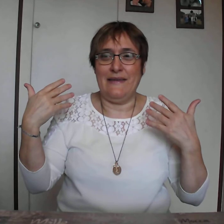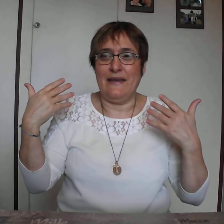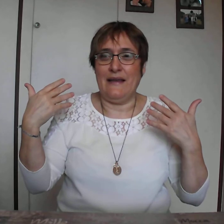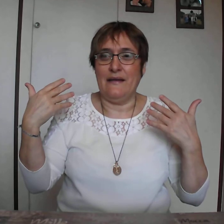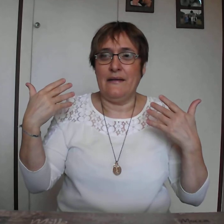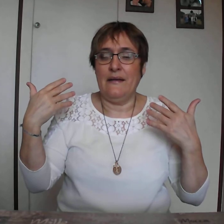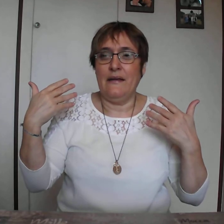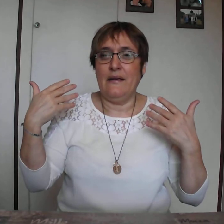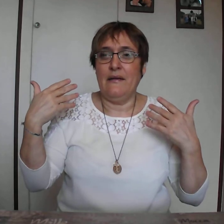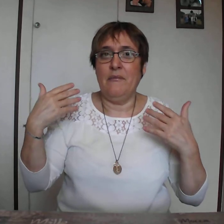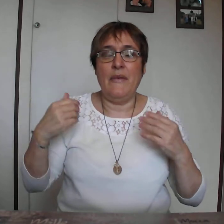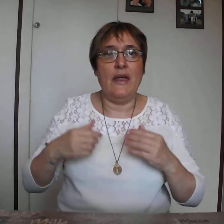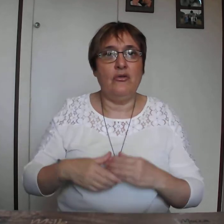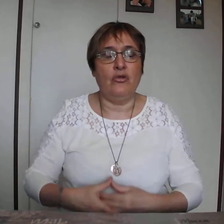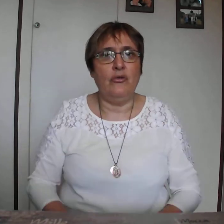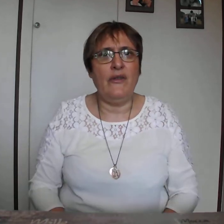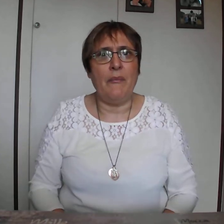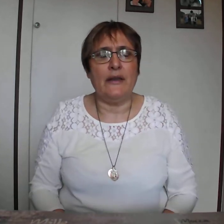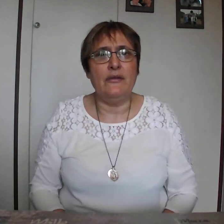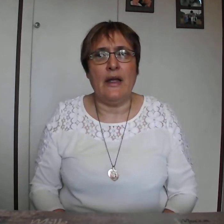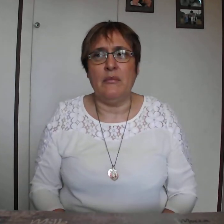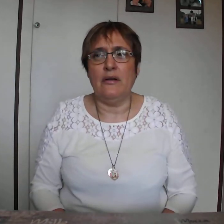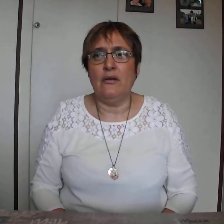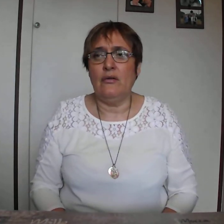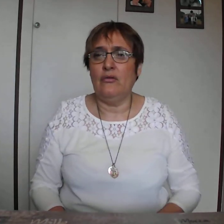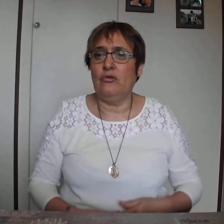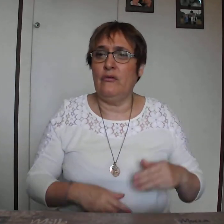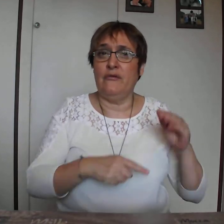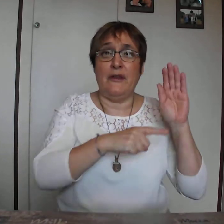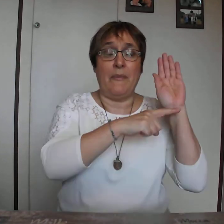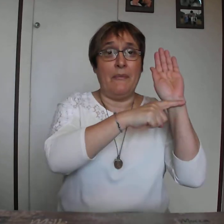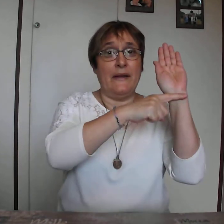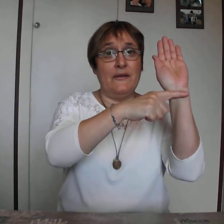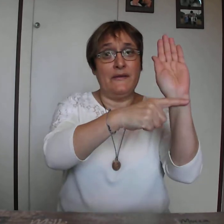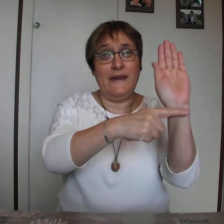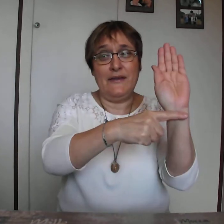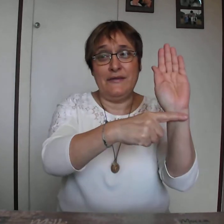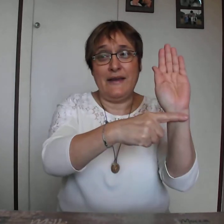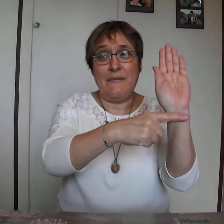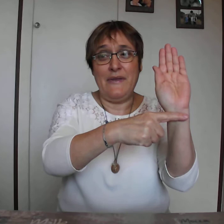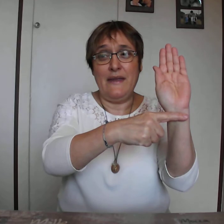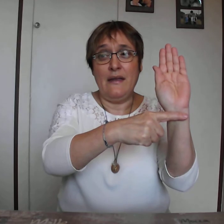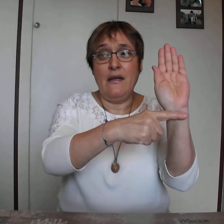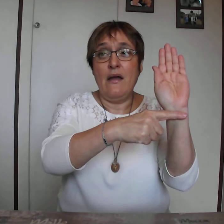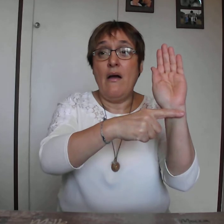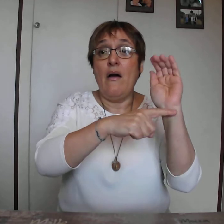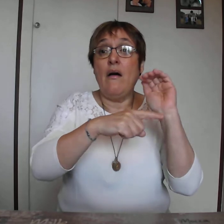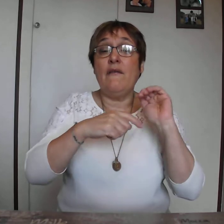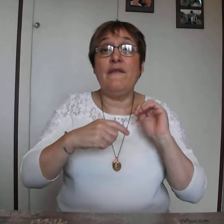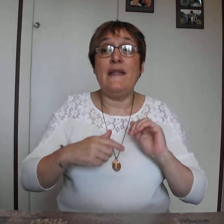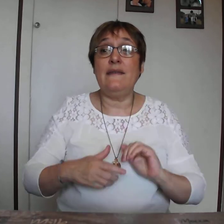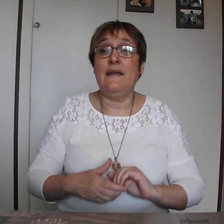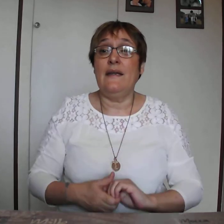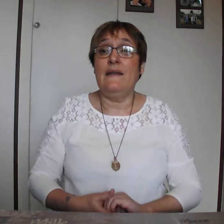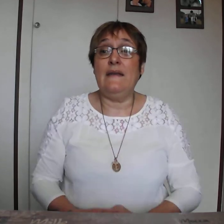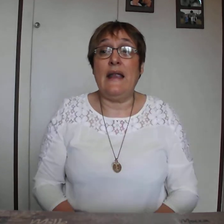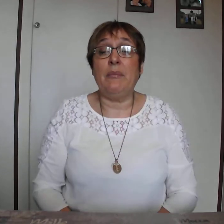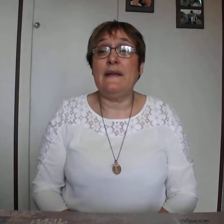apprécie-t-il. Mais je suis impardonnable, je ne vous ai pas présenté notre ami. En fait, s'il apprécie